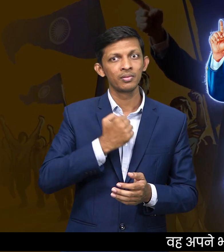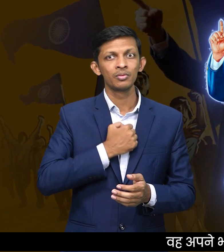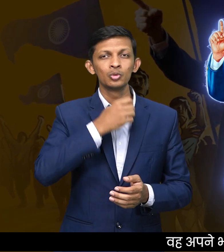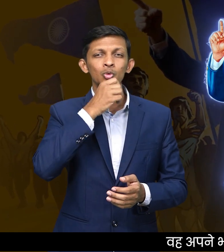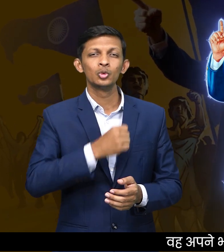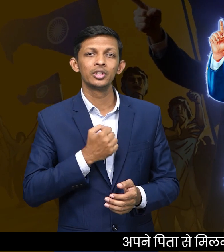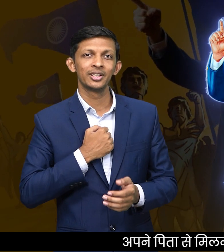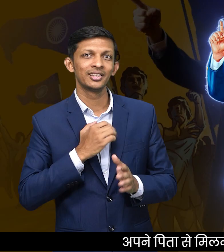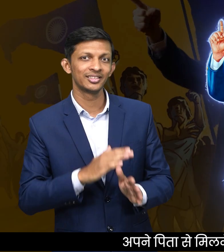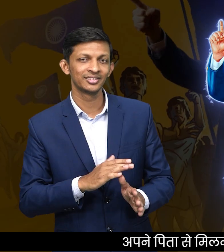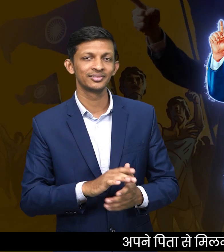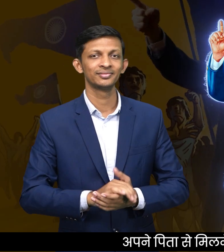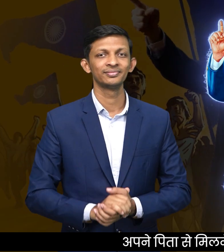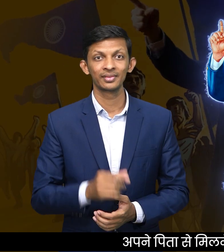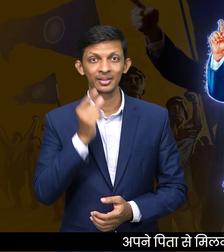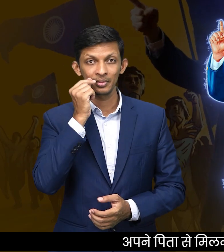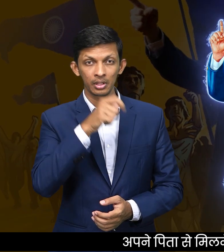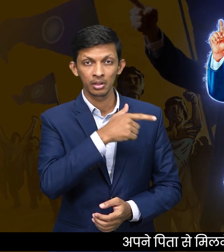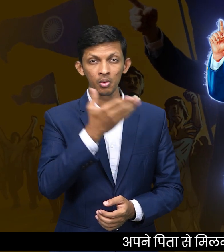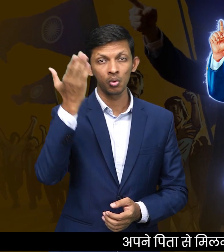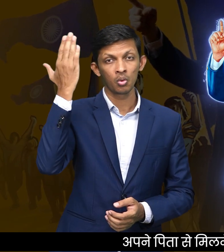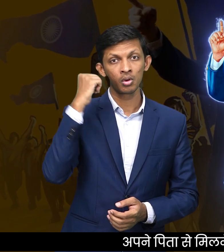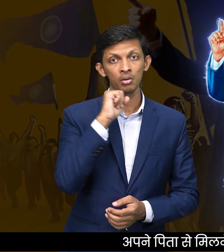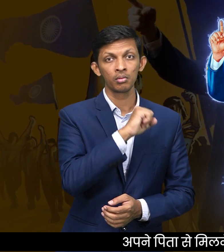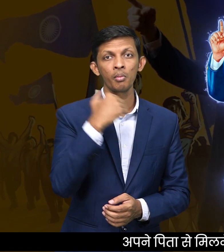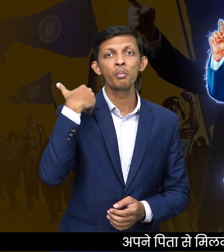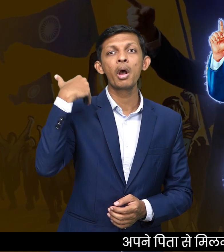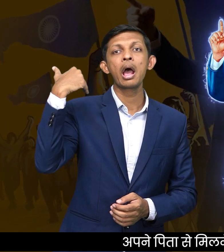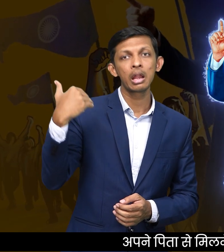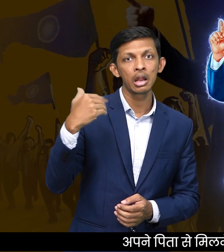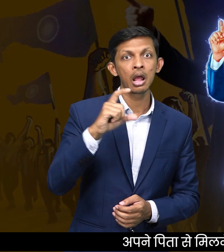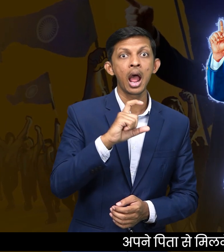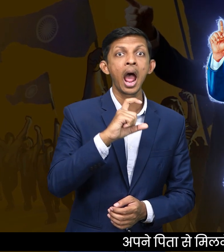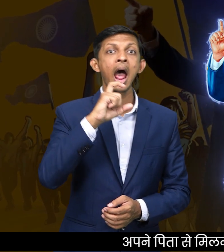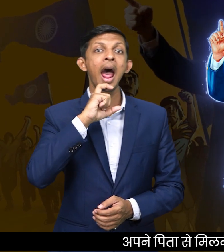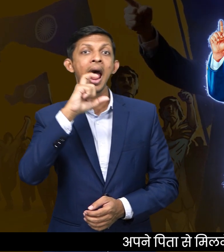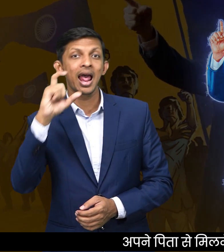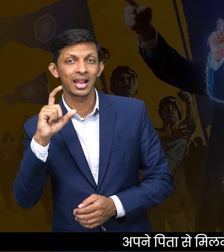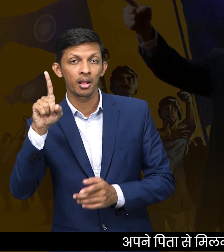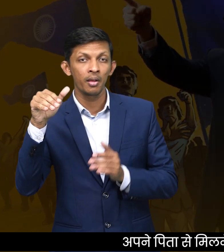साथ अपने पिता से मिलने कोरेगांव गए थे, जो अब महाराष्ट्र में है।